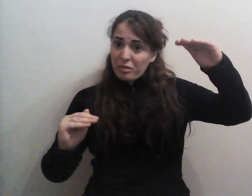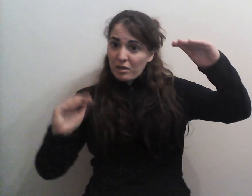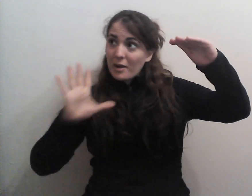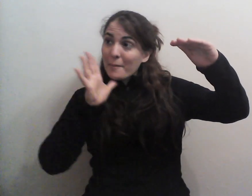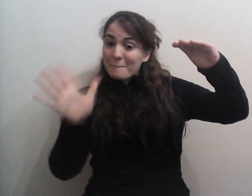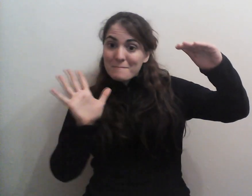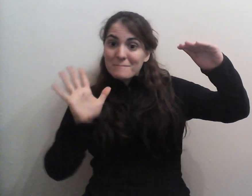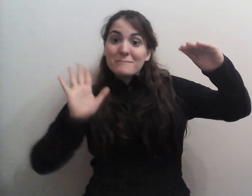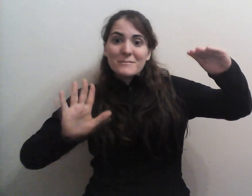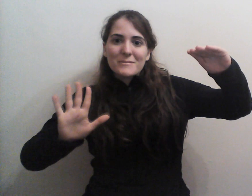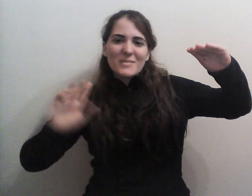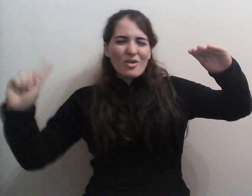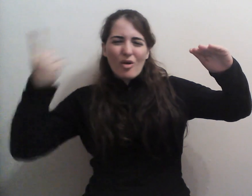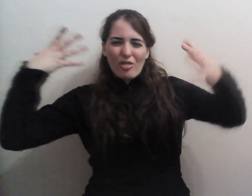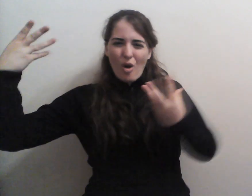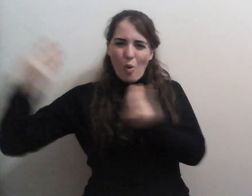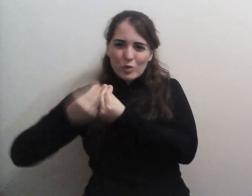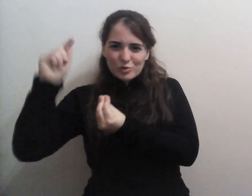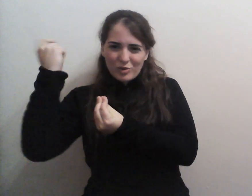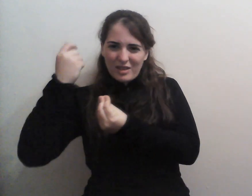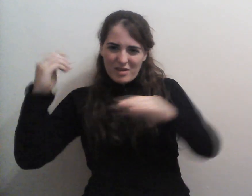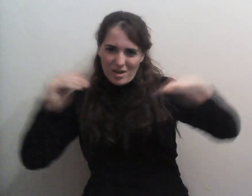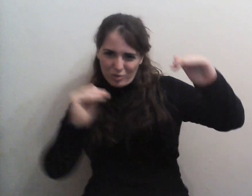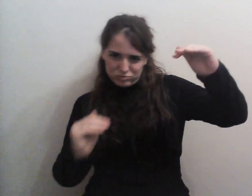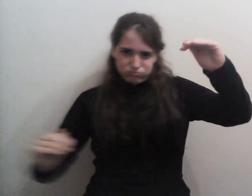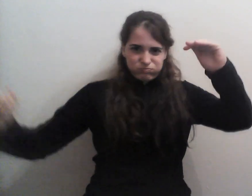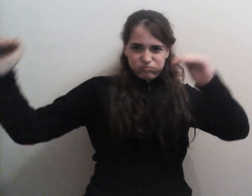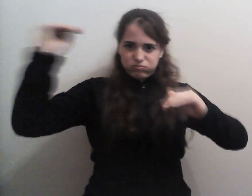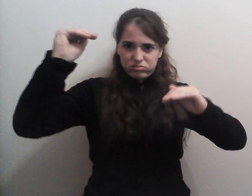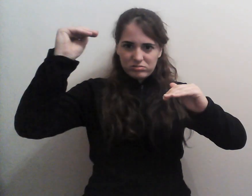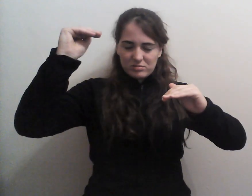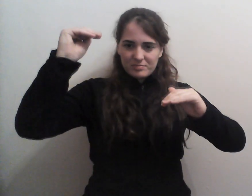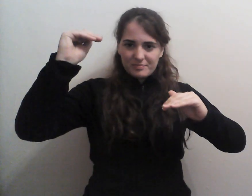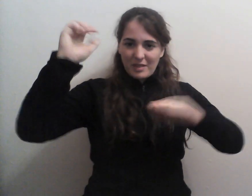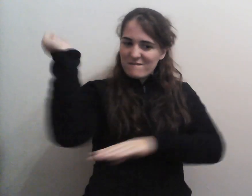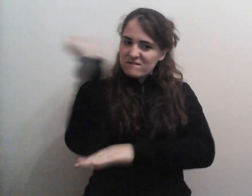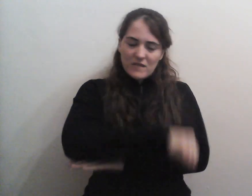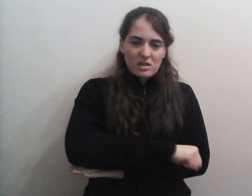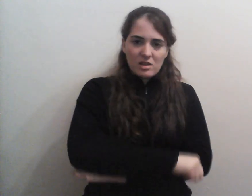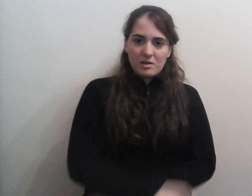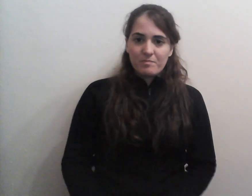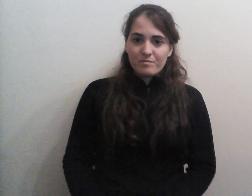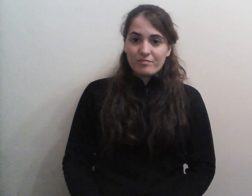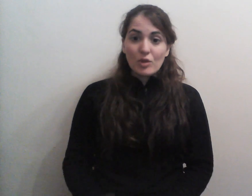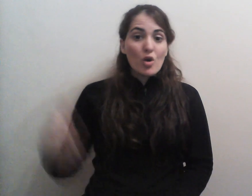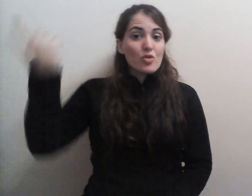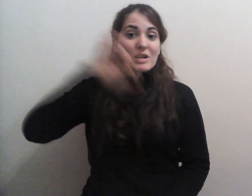más poderoso que el anticristo. Jesucristo, rey de reyes, Señor de señores. Mientras Él